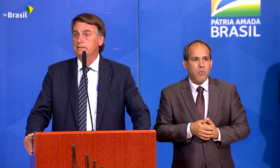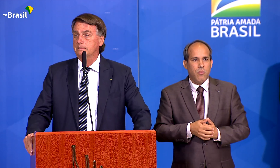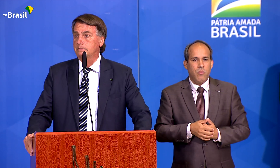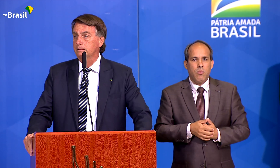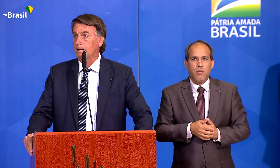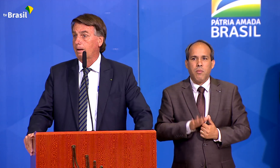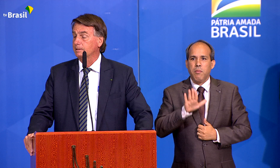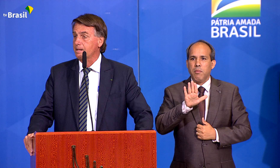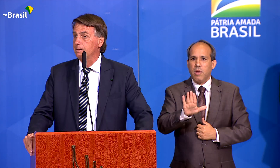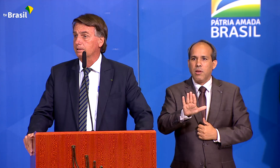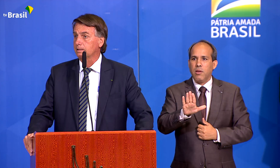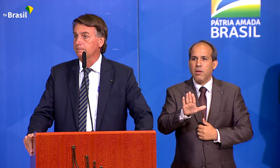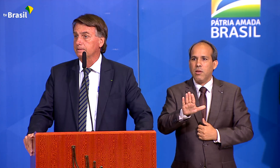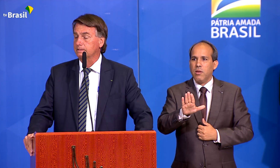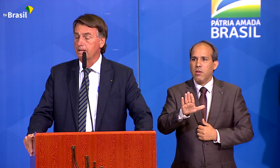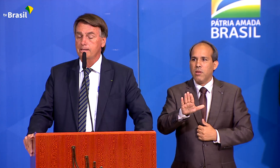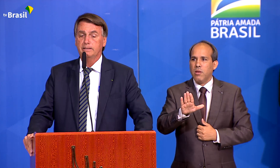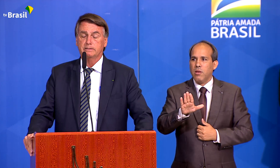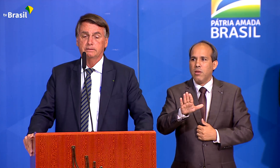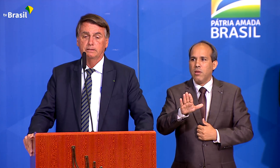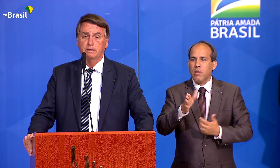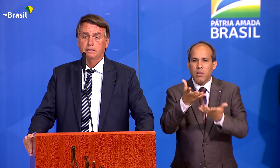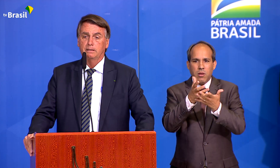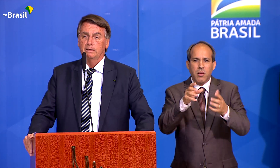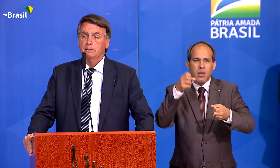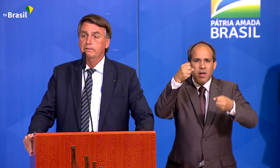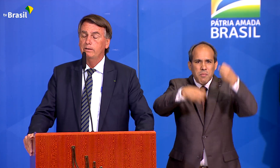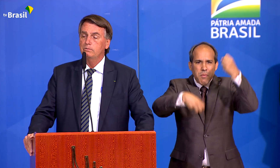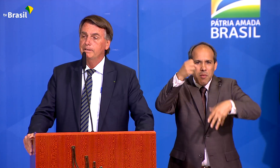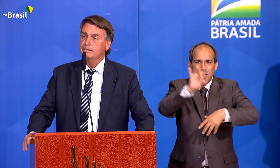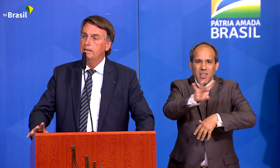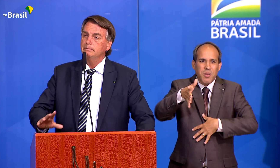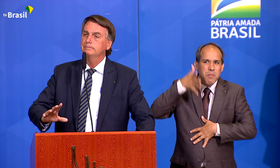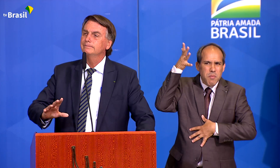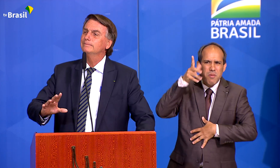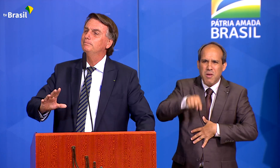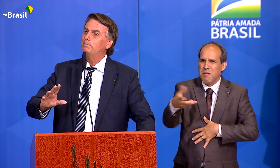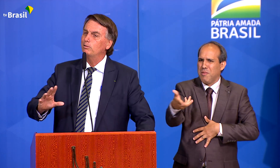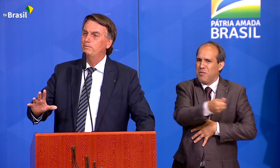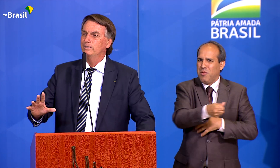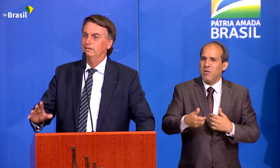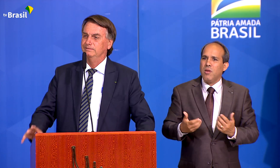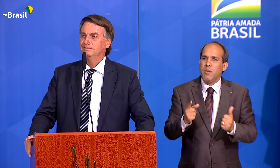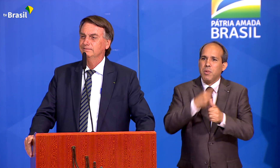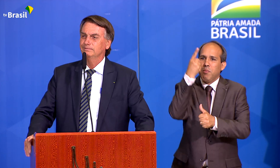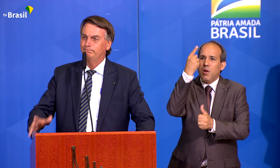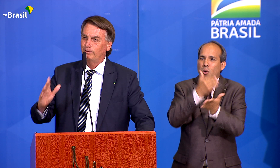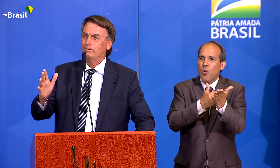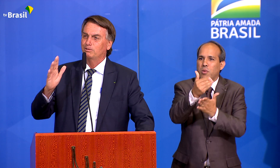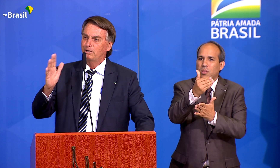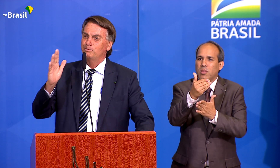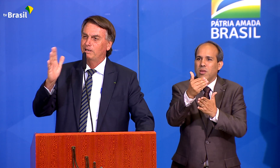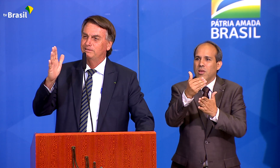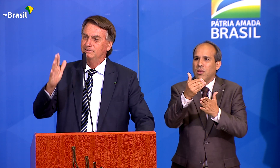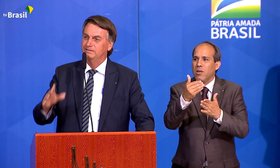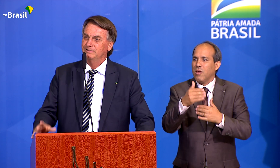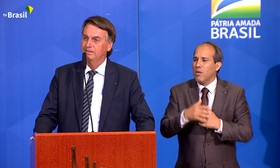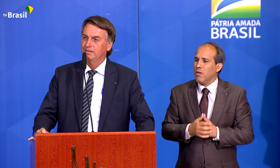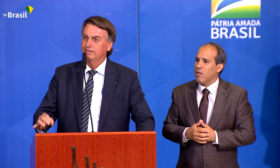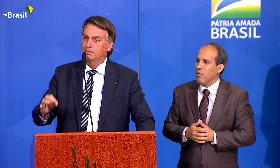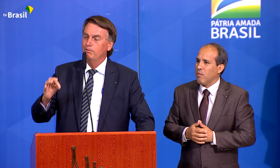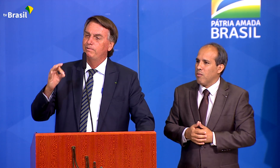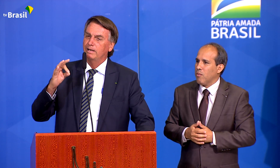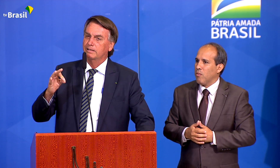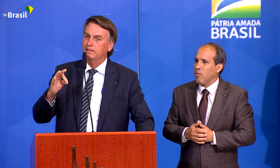É mas arrebentação aqui está referência eu quero começar pelo final Paulo Eduardo